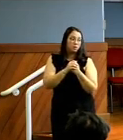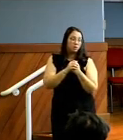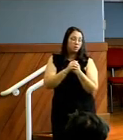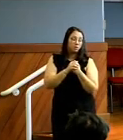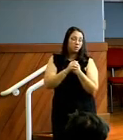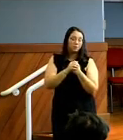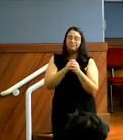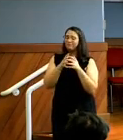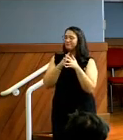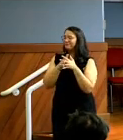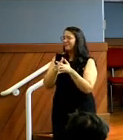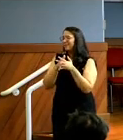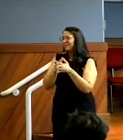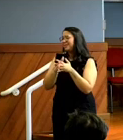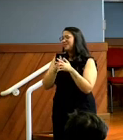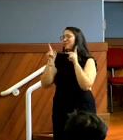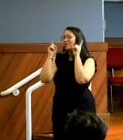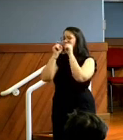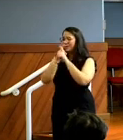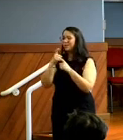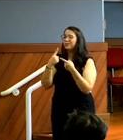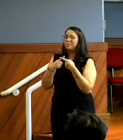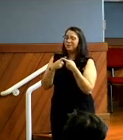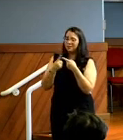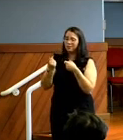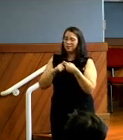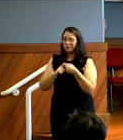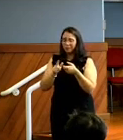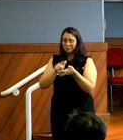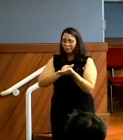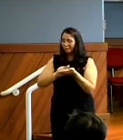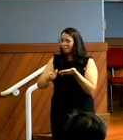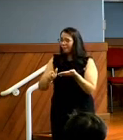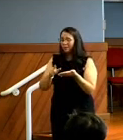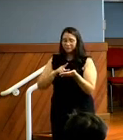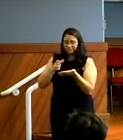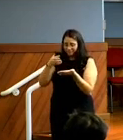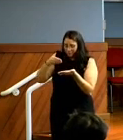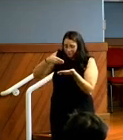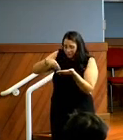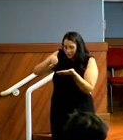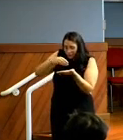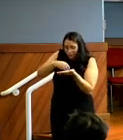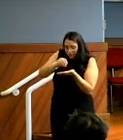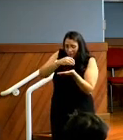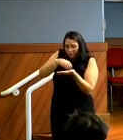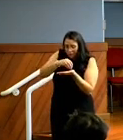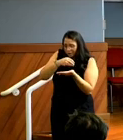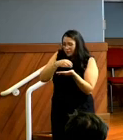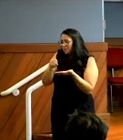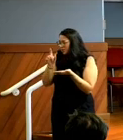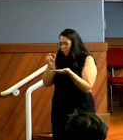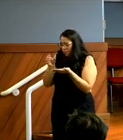limpo. E assim, a gente passava, né, o pincel, tirava, né, assim, não era um material sujo, mas ele tinha